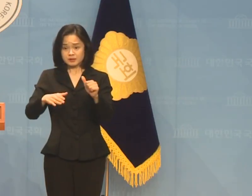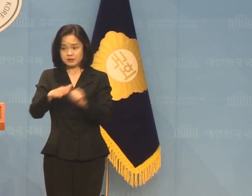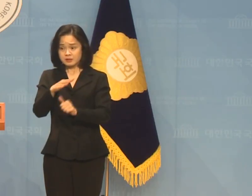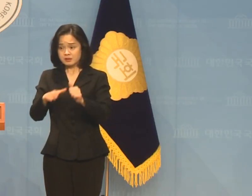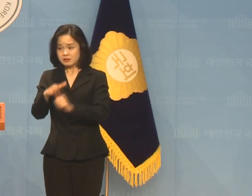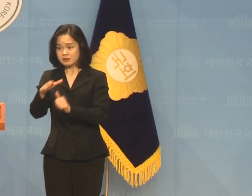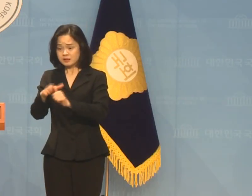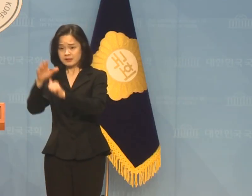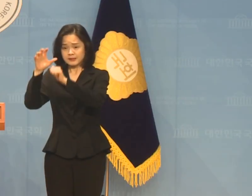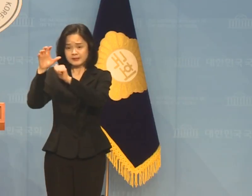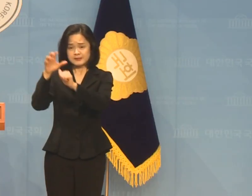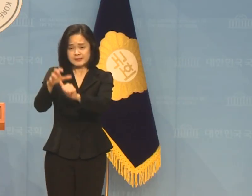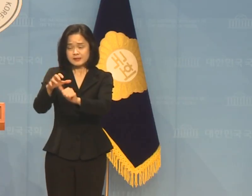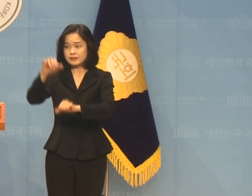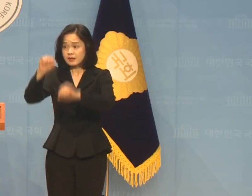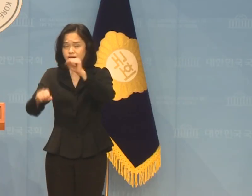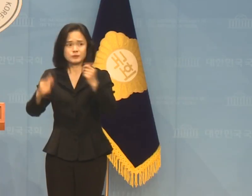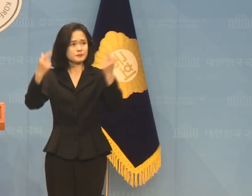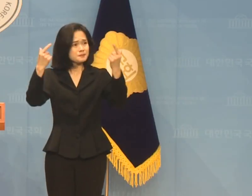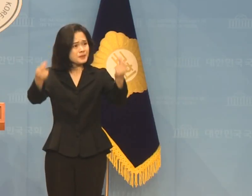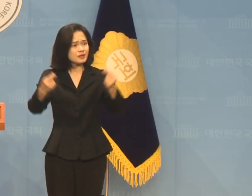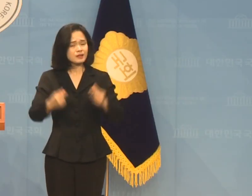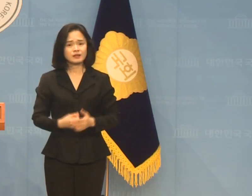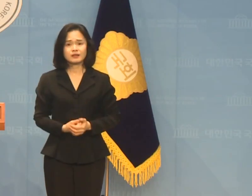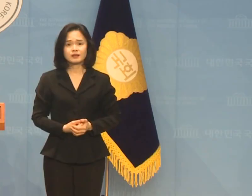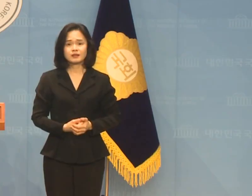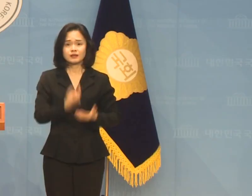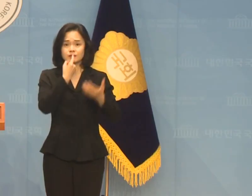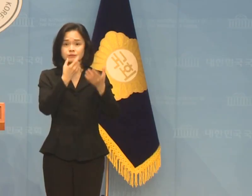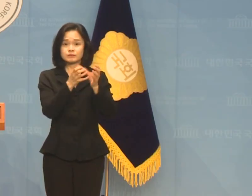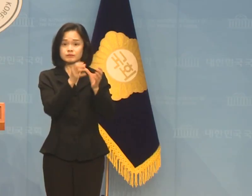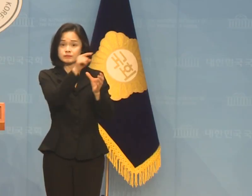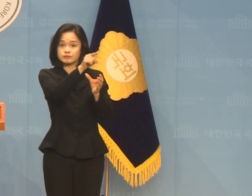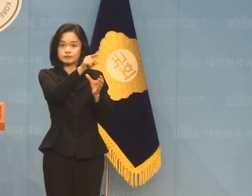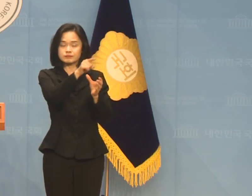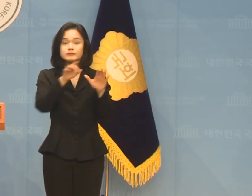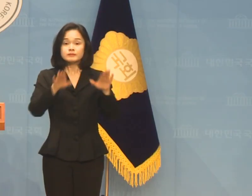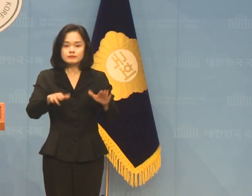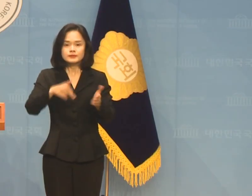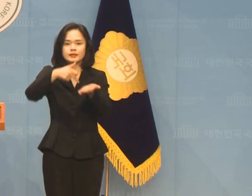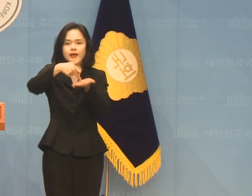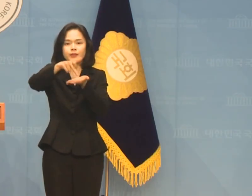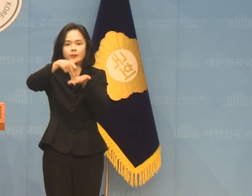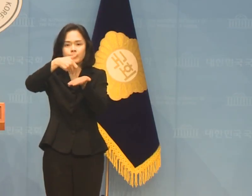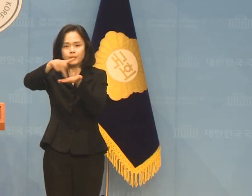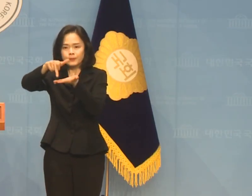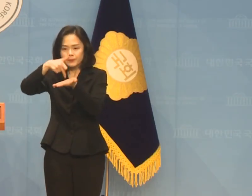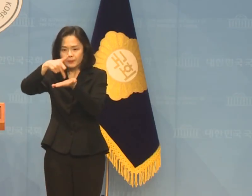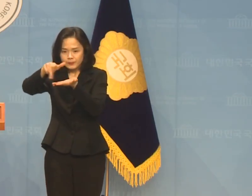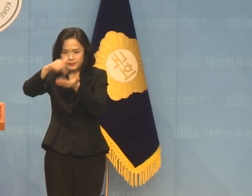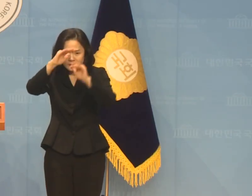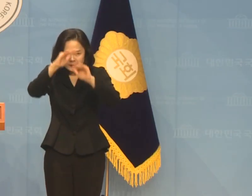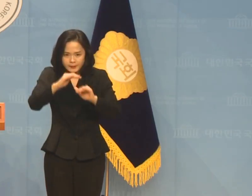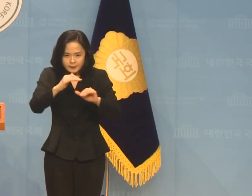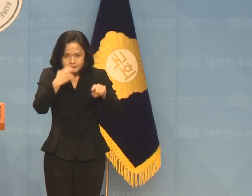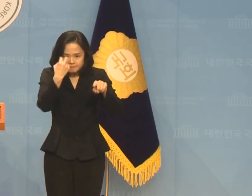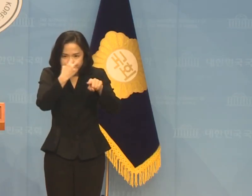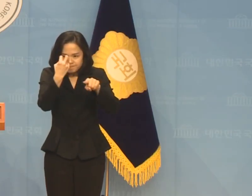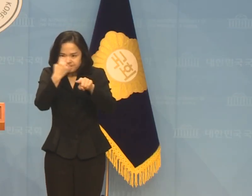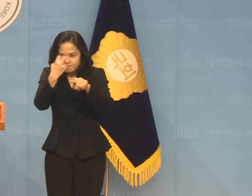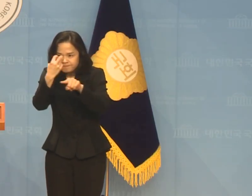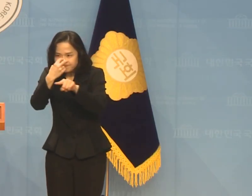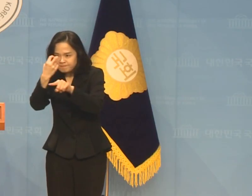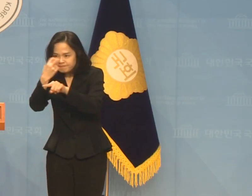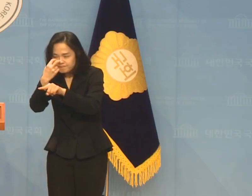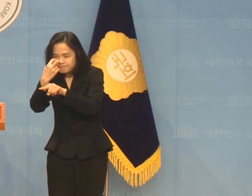다릅니까? 그것도 모자라서 민주당이 이제는 카톡 검열까지 한다고 합니다. 공산주의 맞지